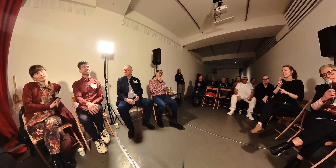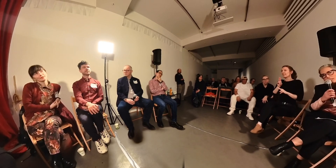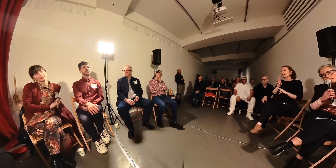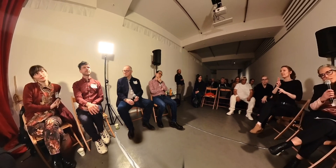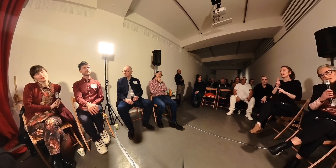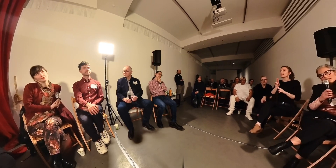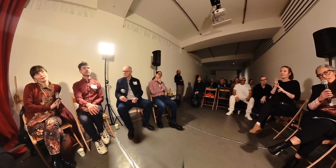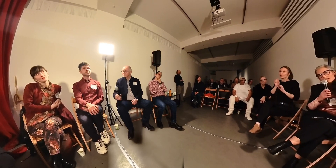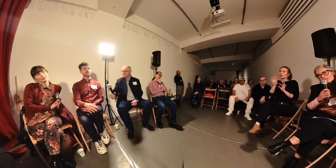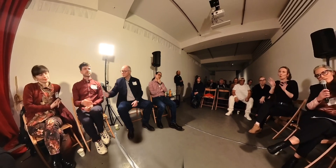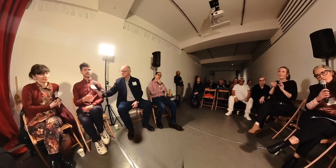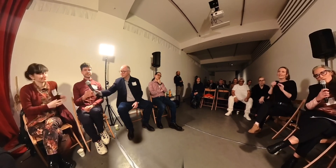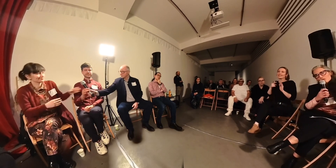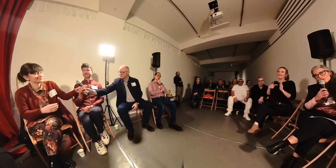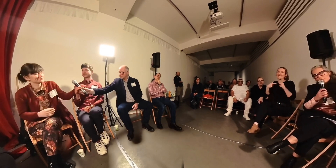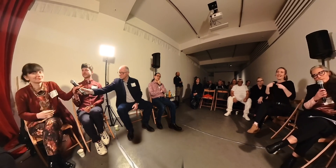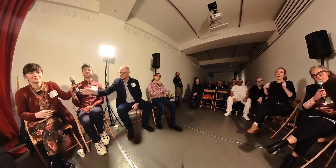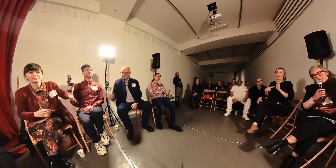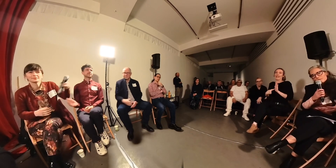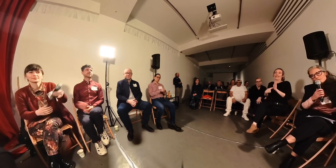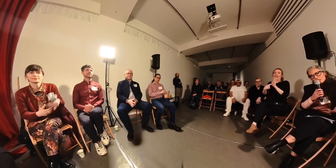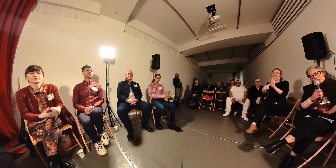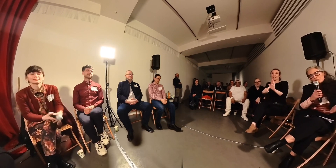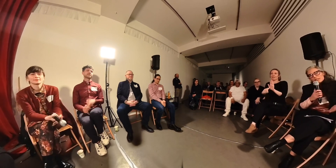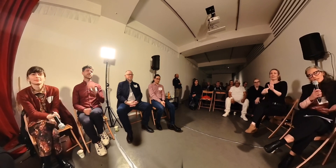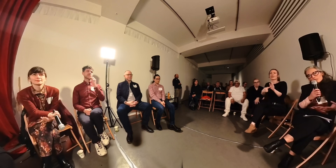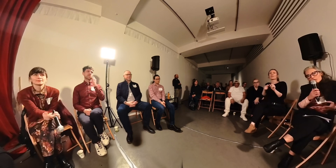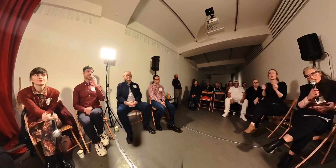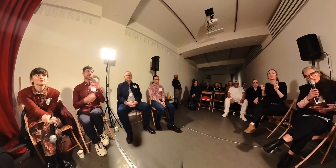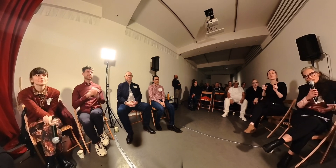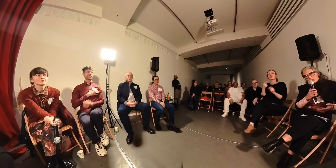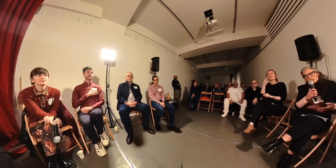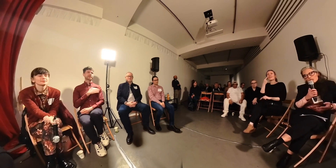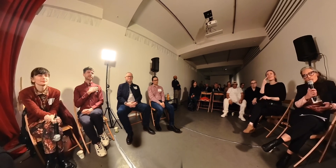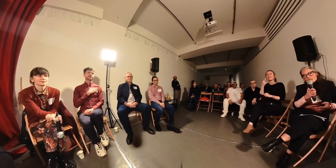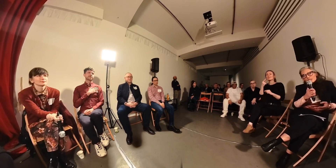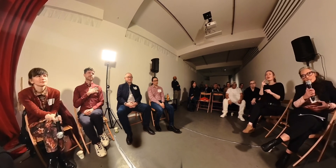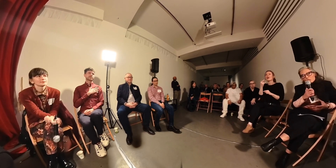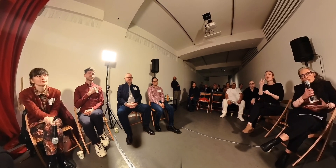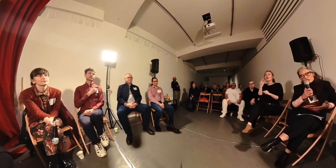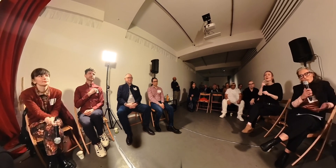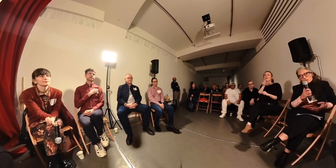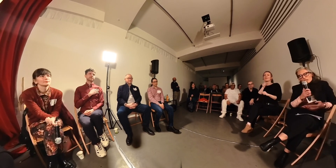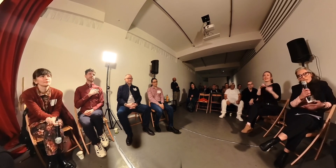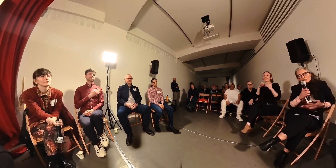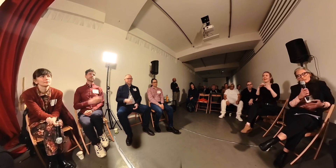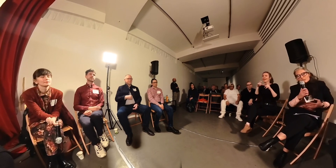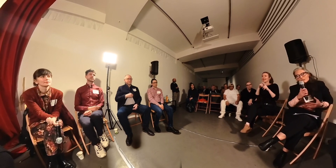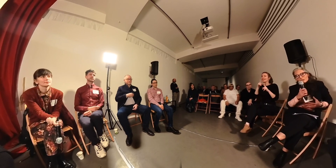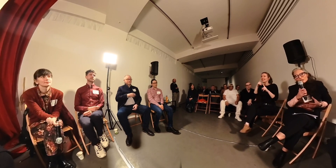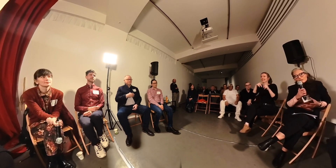té reprezentaci, protože tam vidíme teda tu Editu, jak se